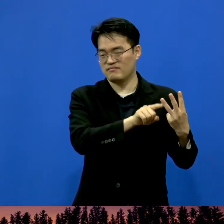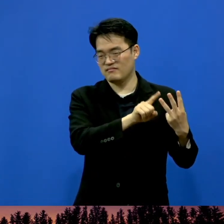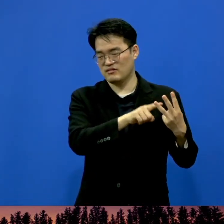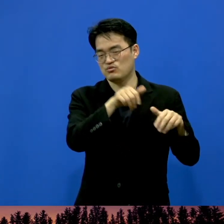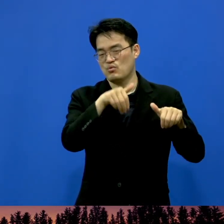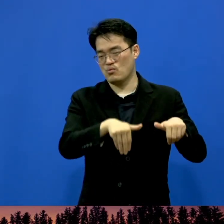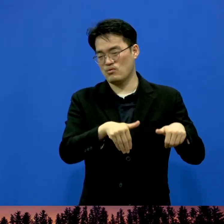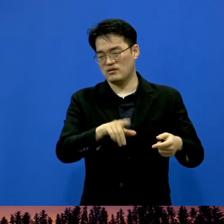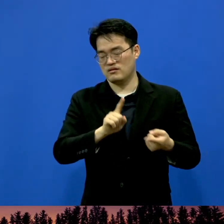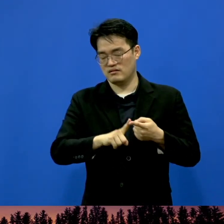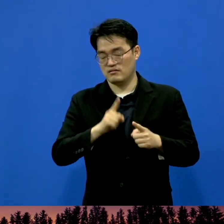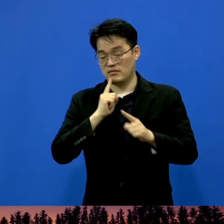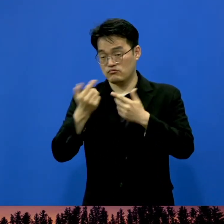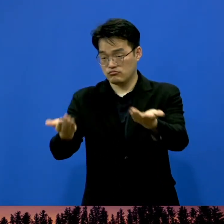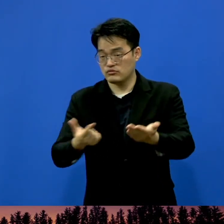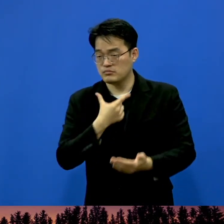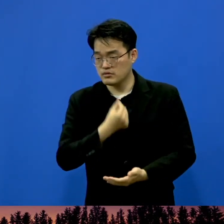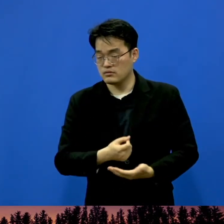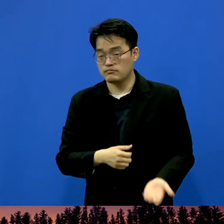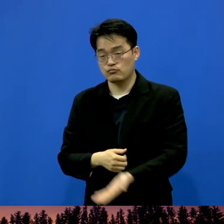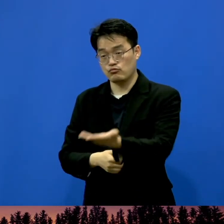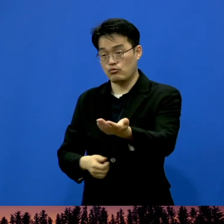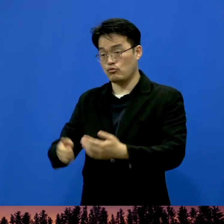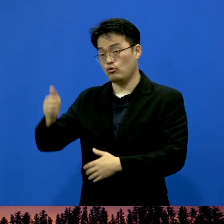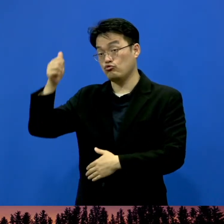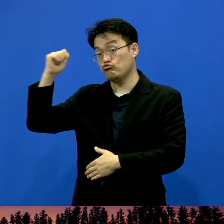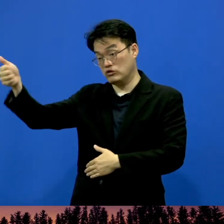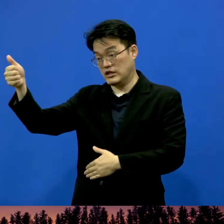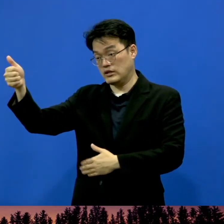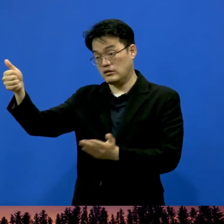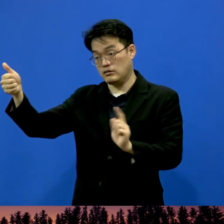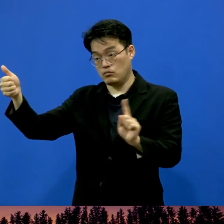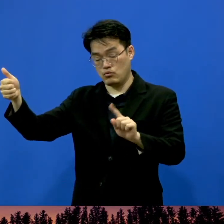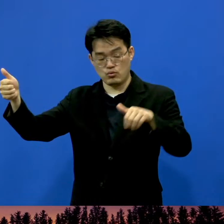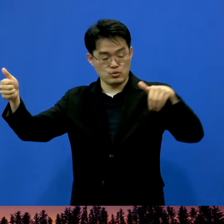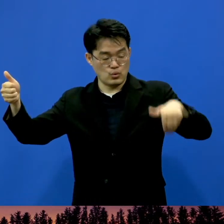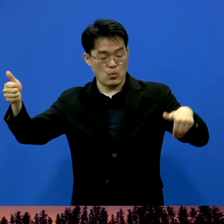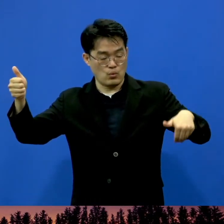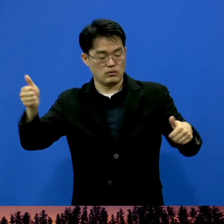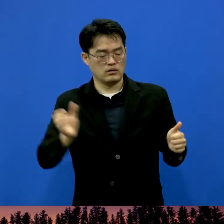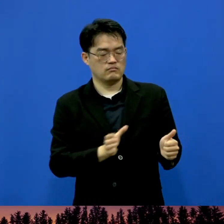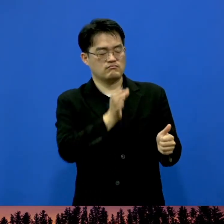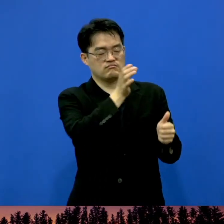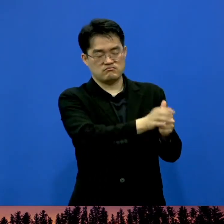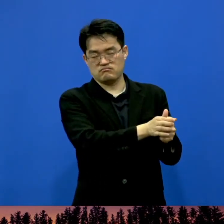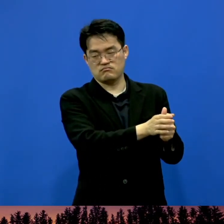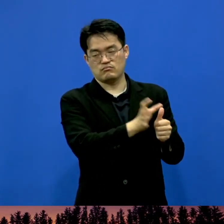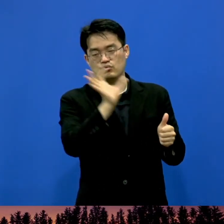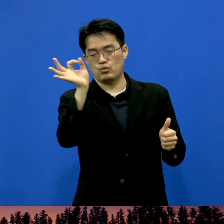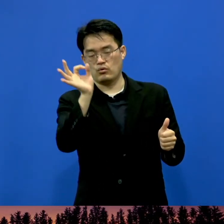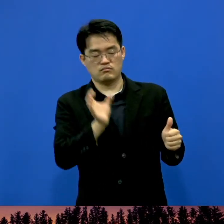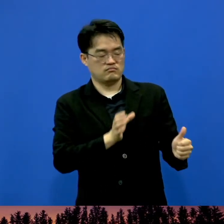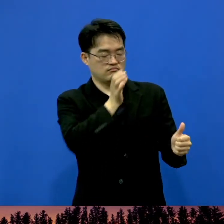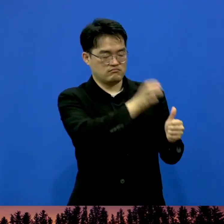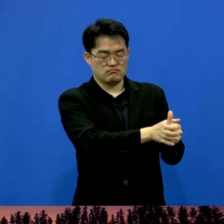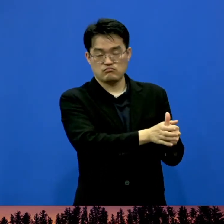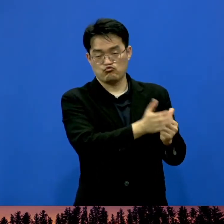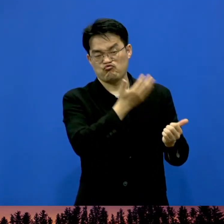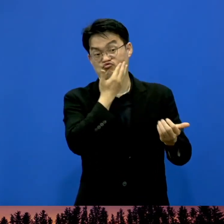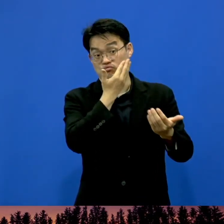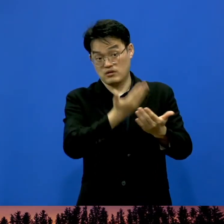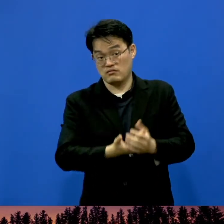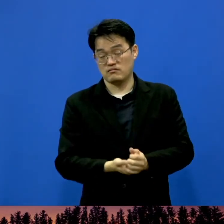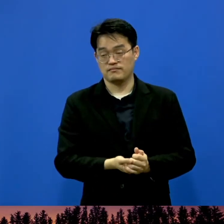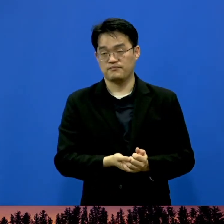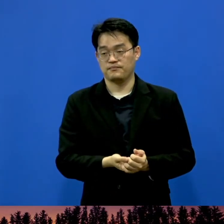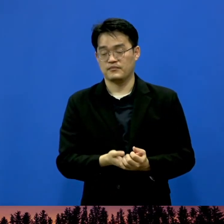것은 주인이 종들에게 맡겼다는 거죠. 굉장히 맡겼다는 게 굉장히 중요해요.